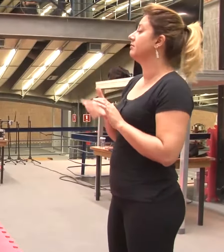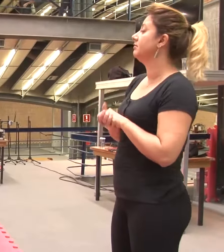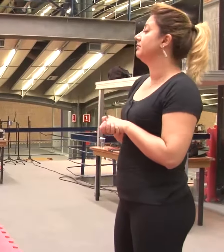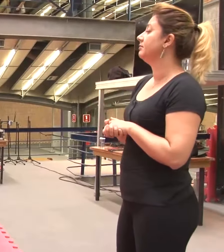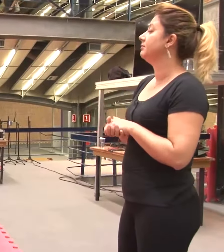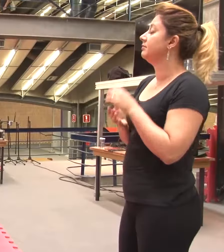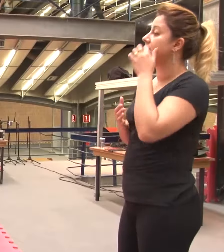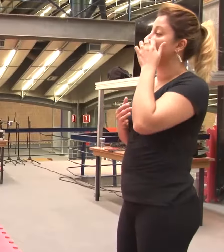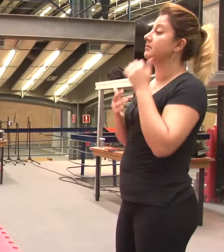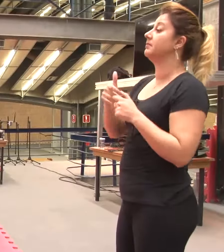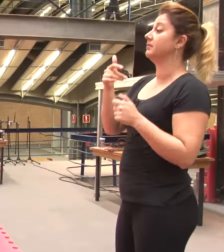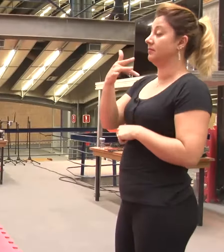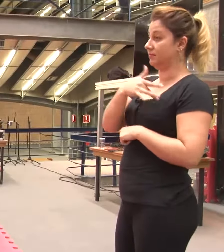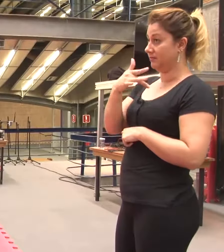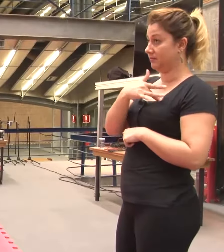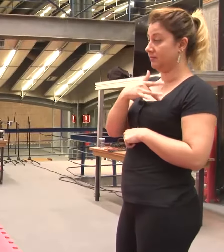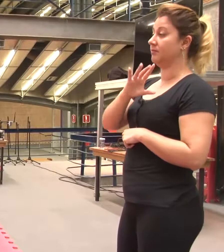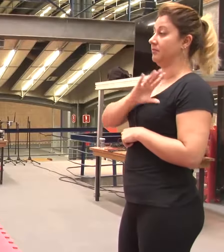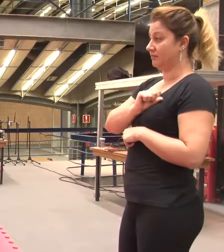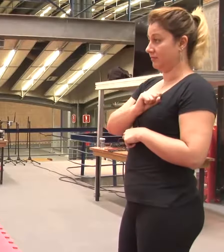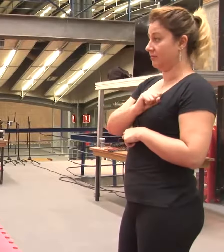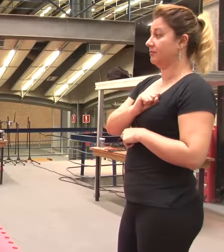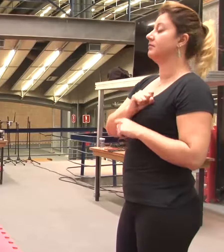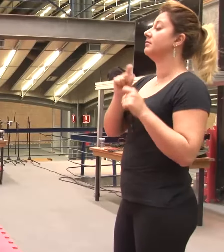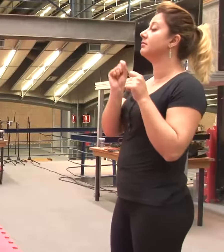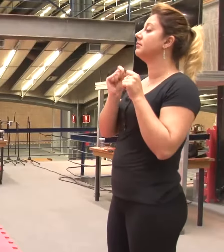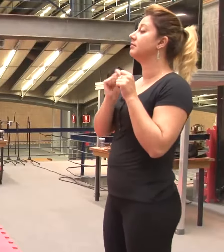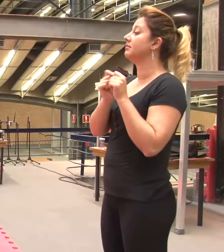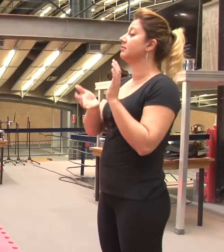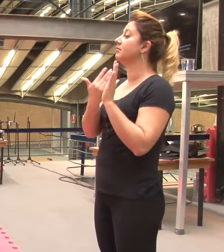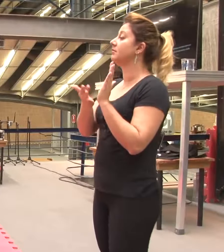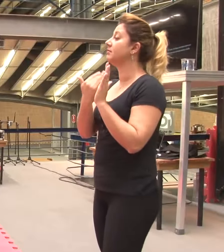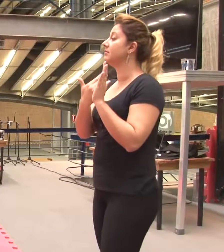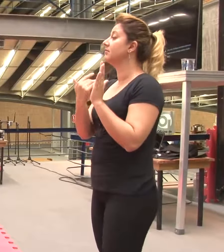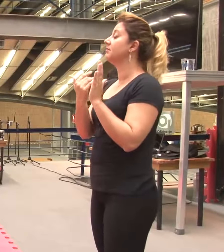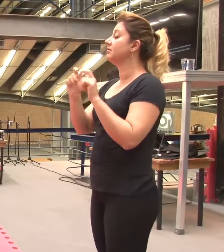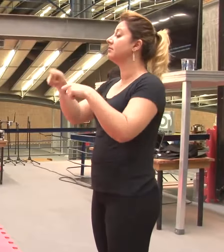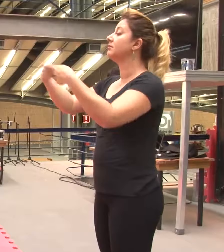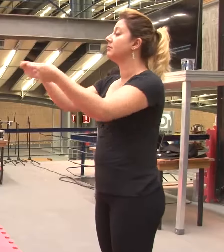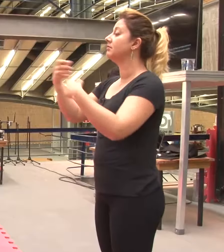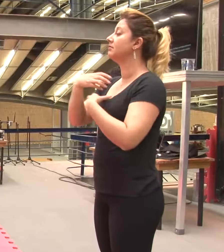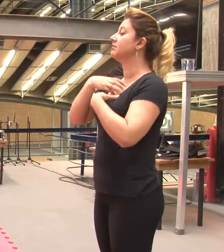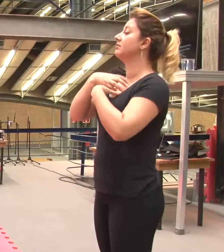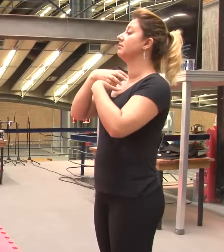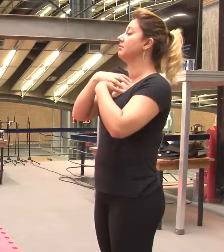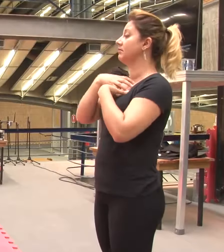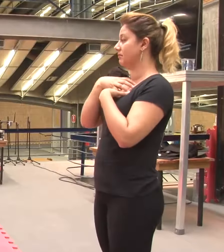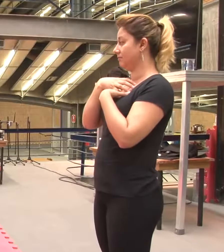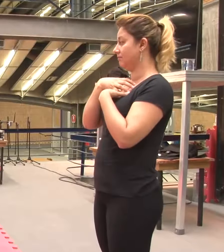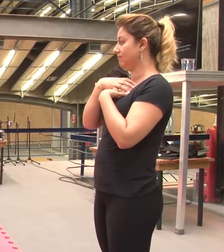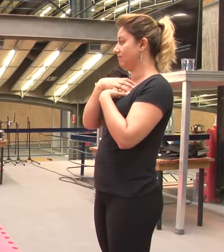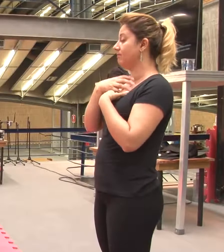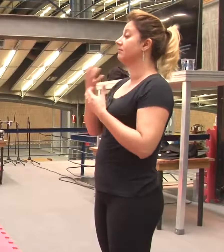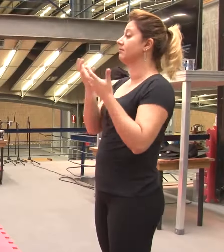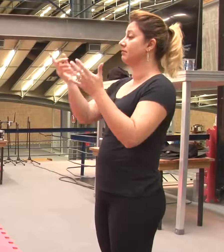o romance romântico, ele produz uma sensação. Ele quer que